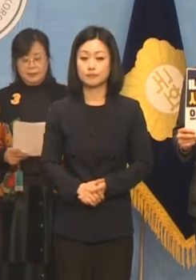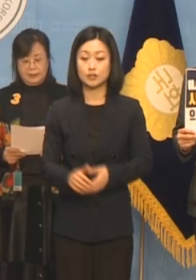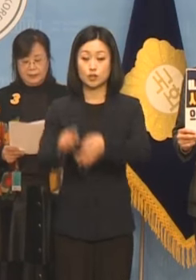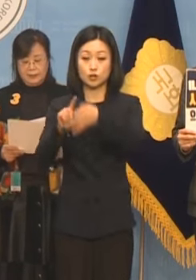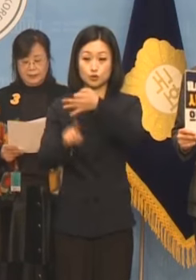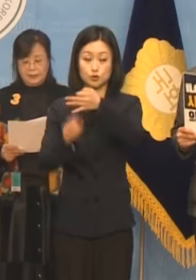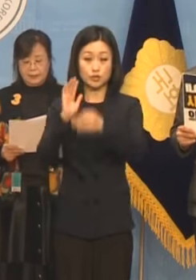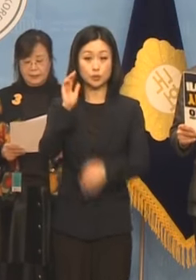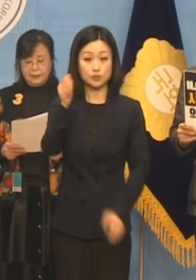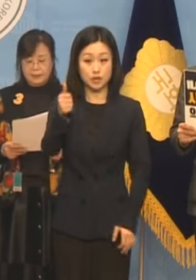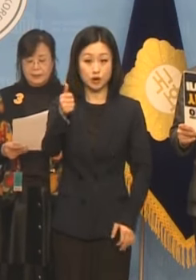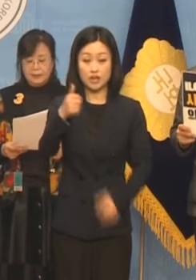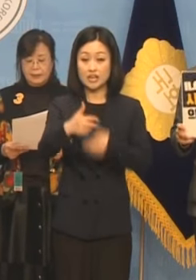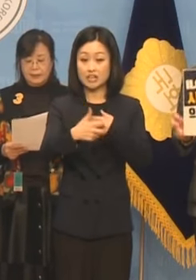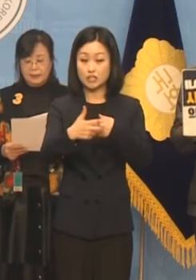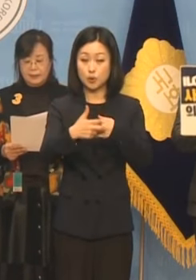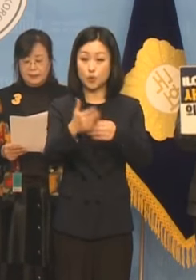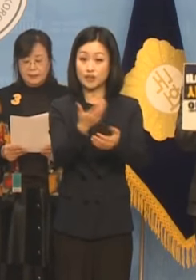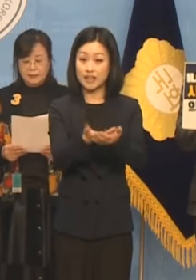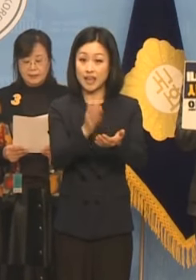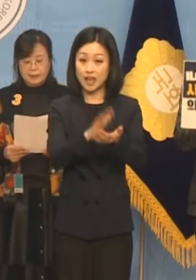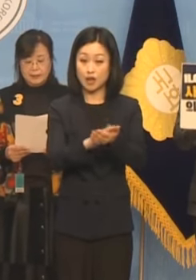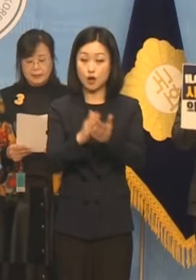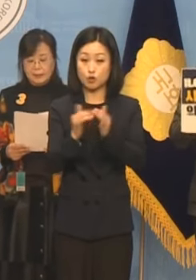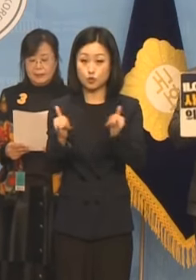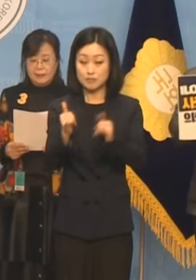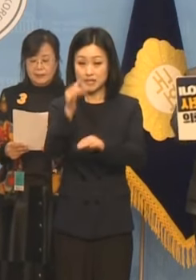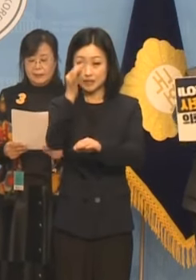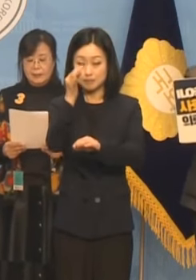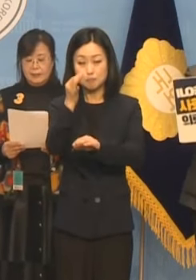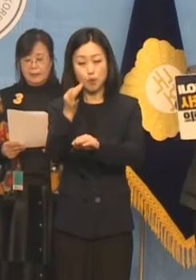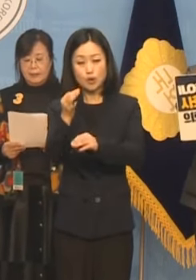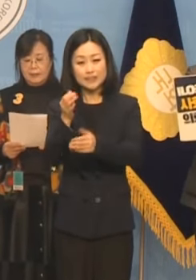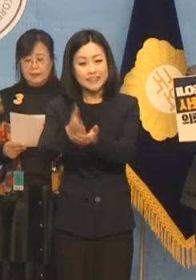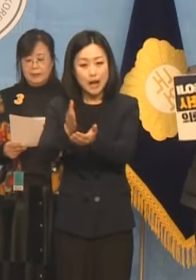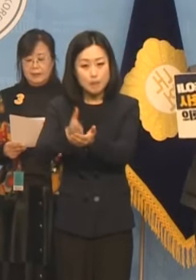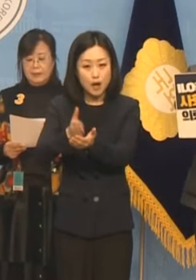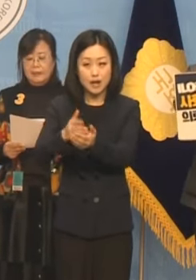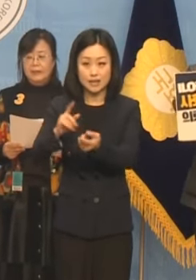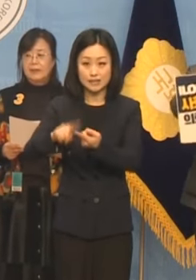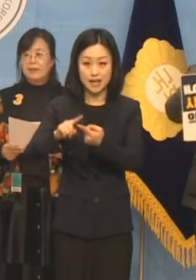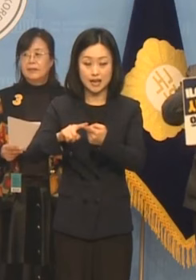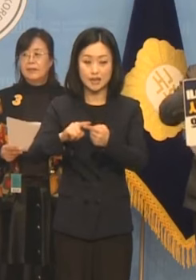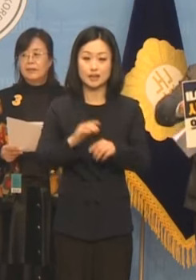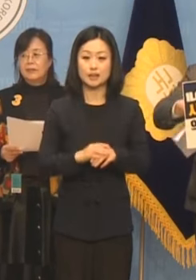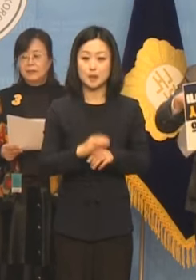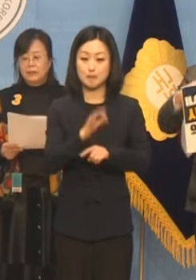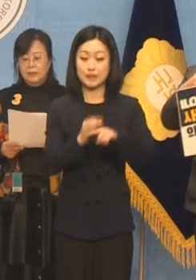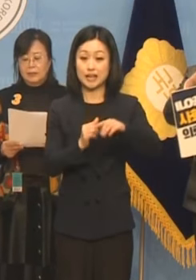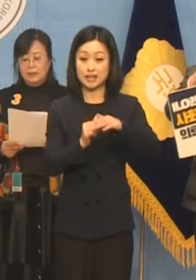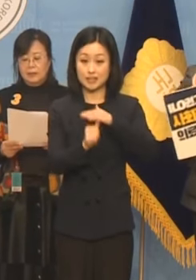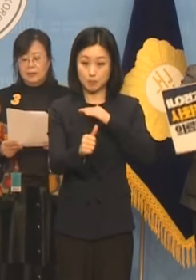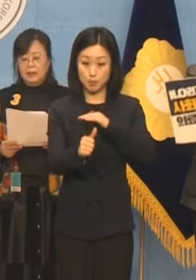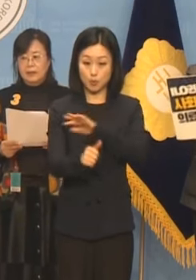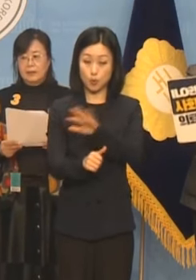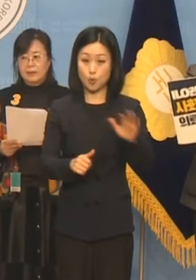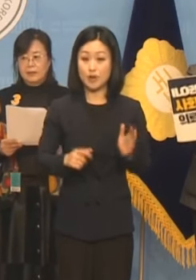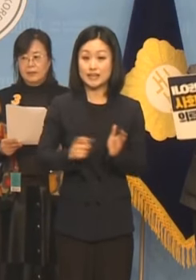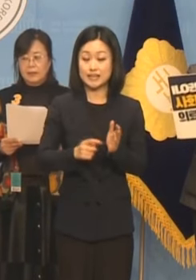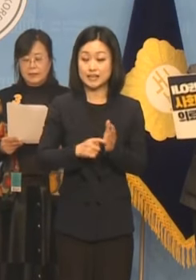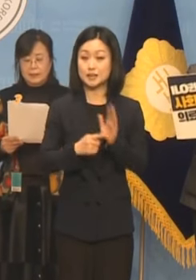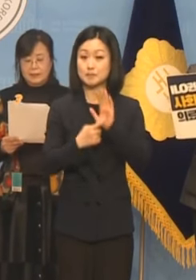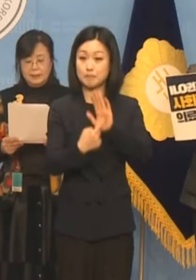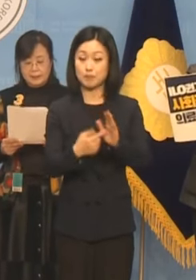윤석열 대통령 의료개혁 대국민 담화에 대한 더불어민주연합 노동계 비례대표 후보들의 긴급